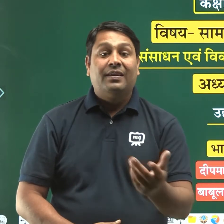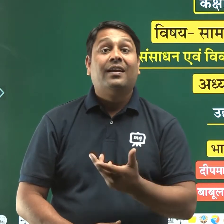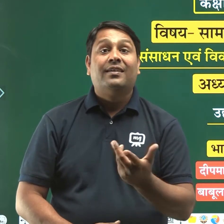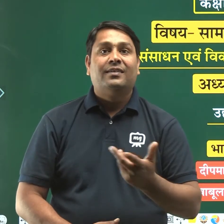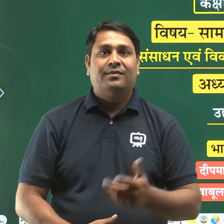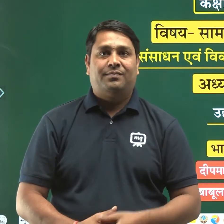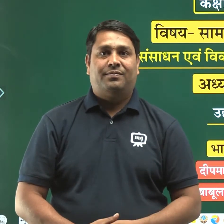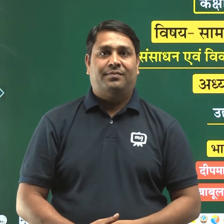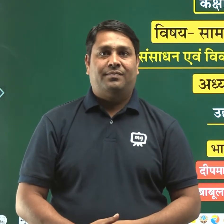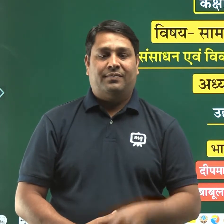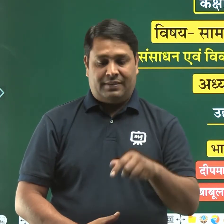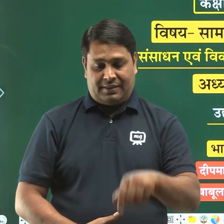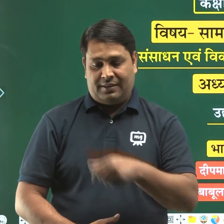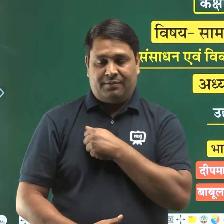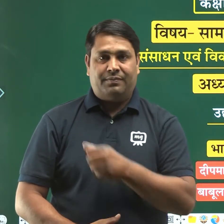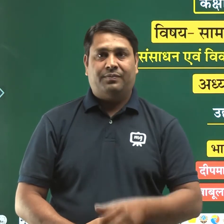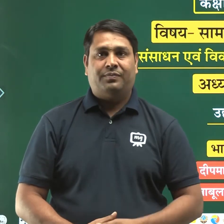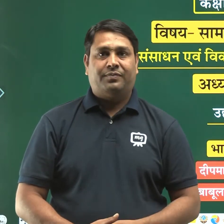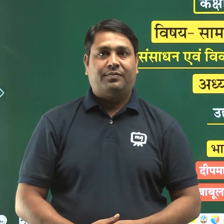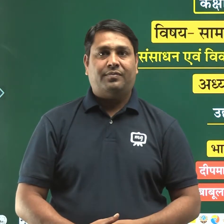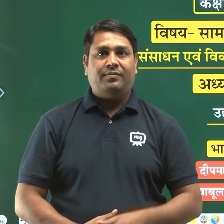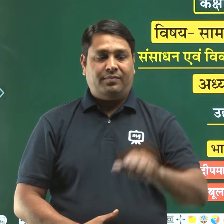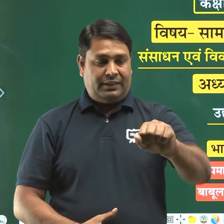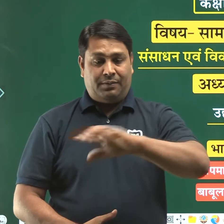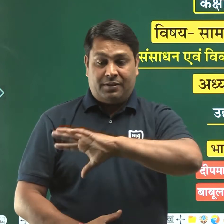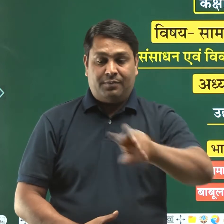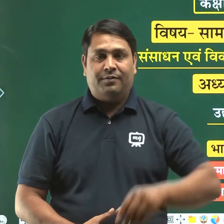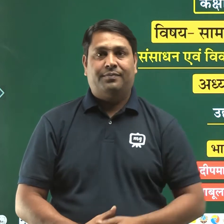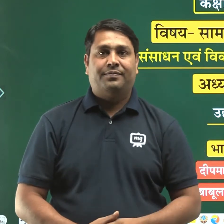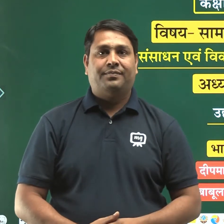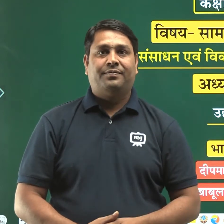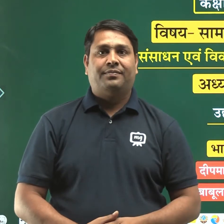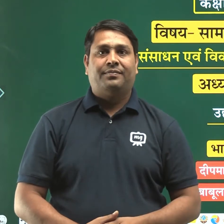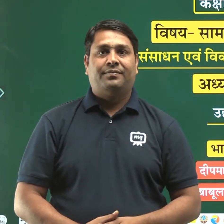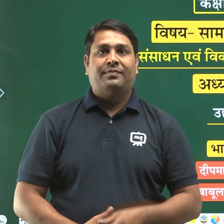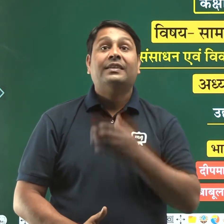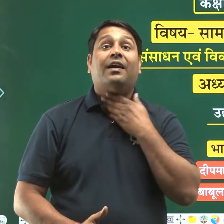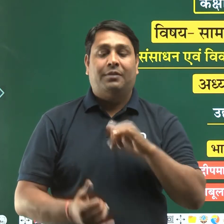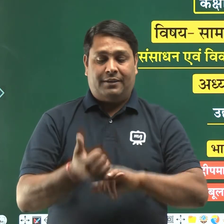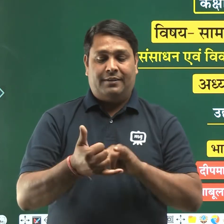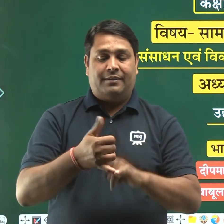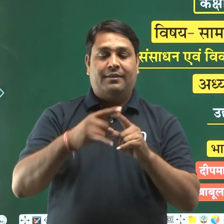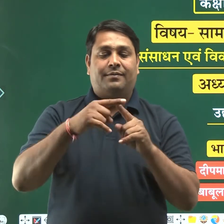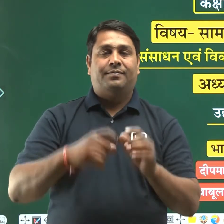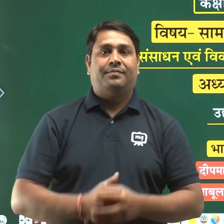कैसे हो? आज हम आप सबको सामाजिक विज्ञान